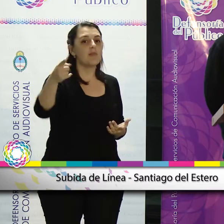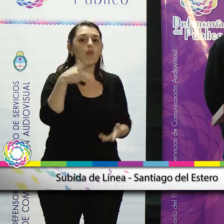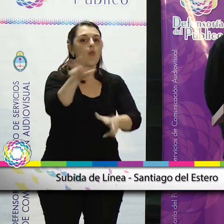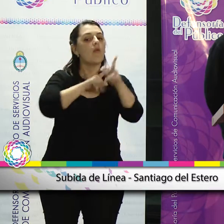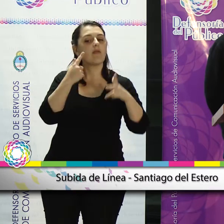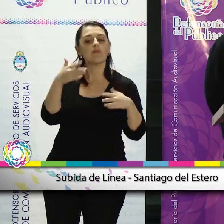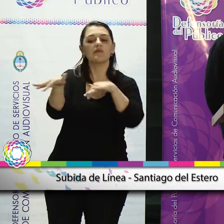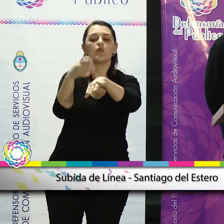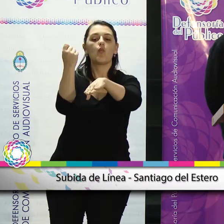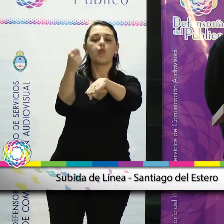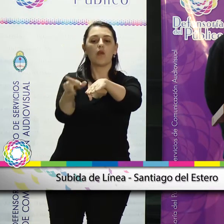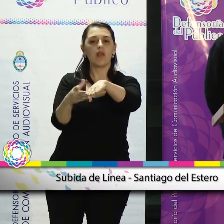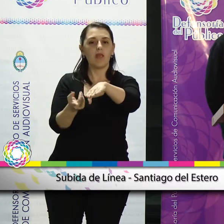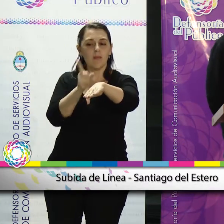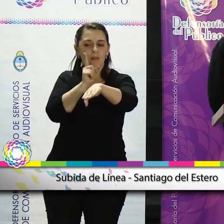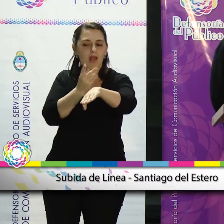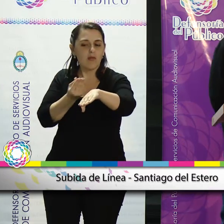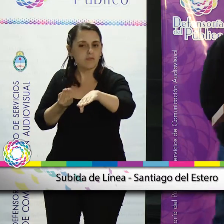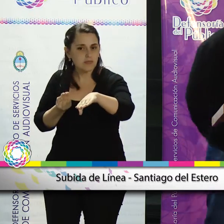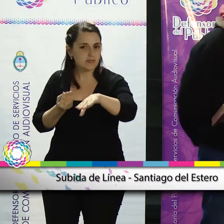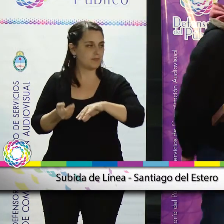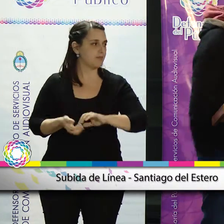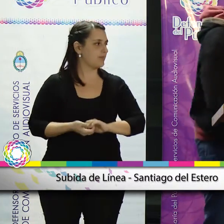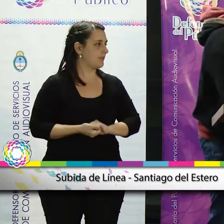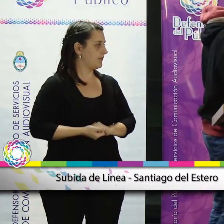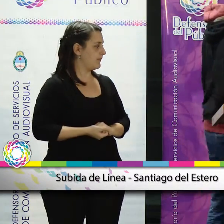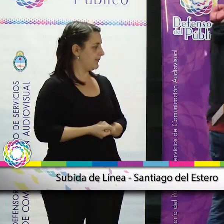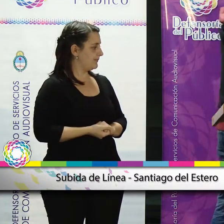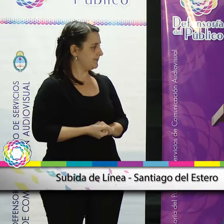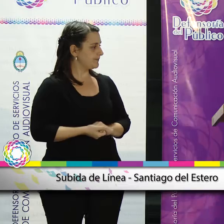en el que nos situamos y de la peligrosidad que hay en él